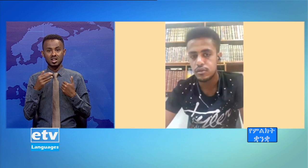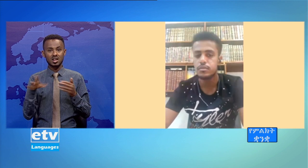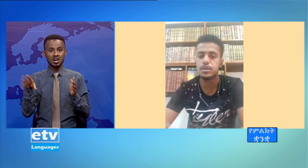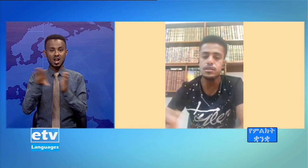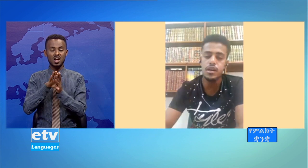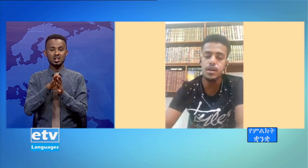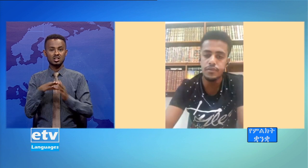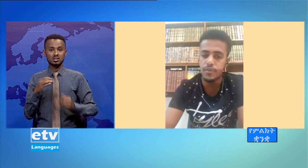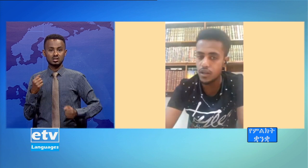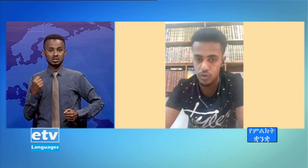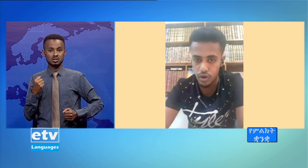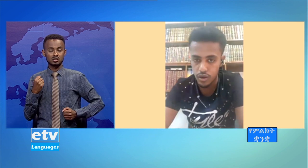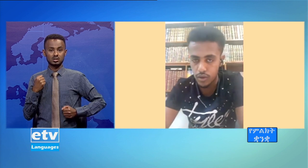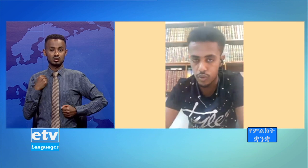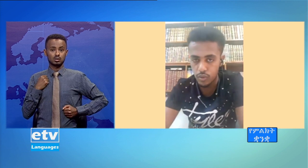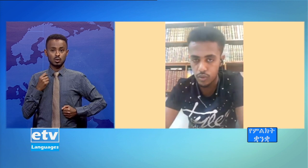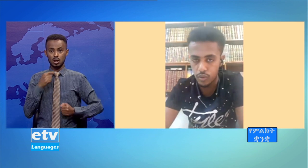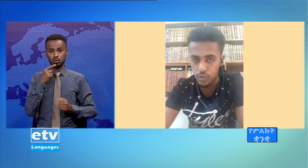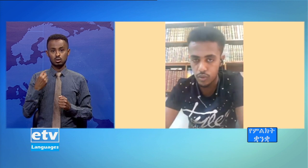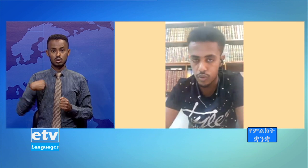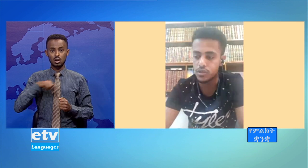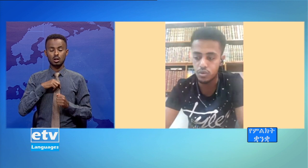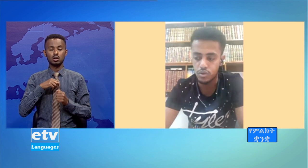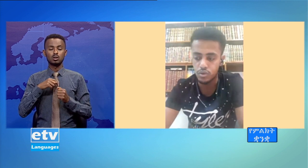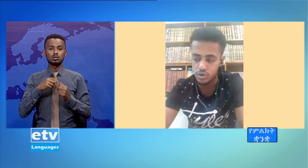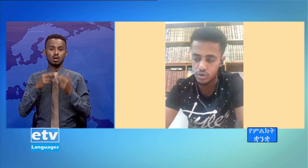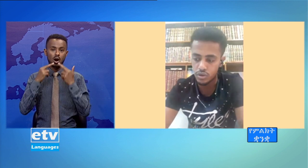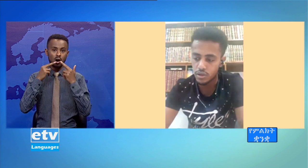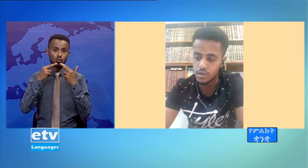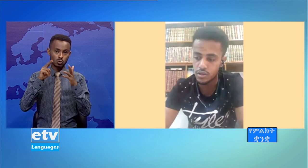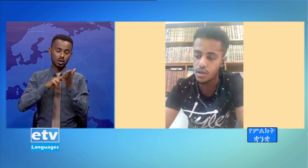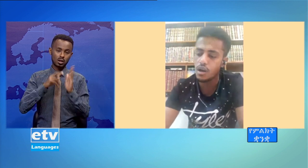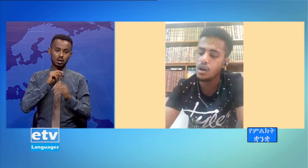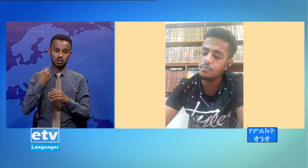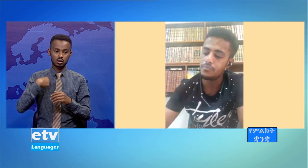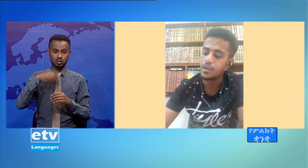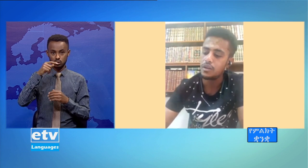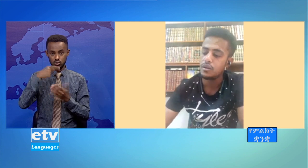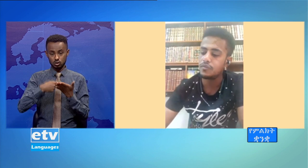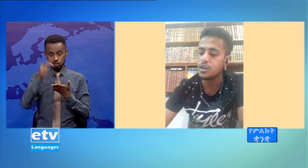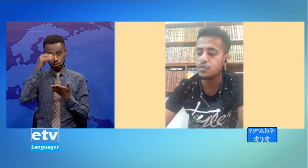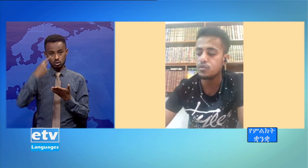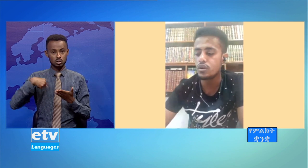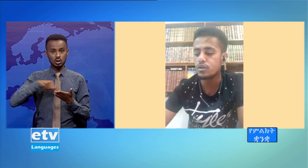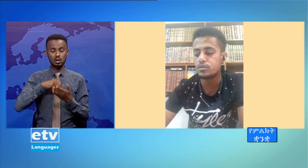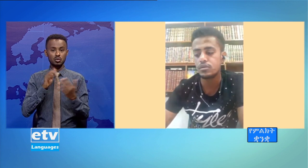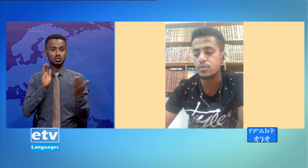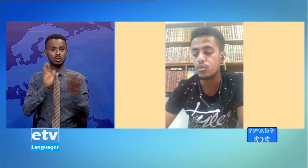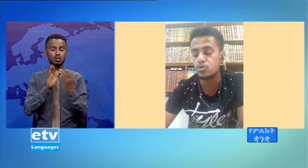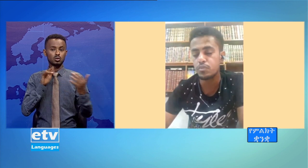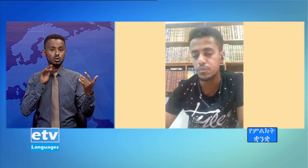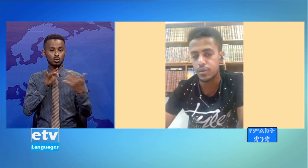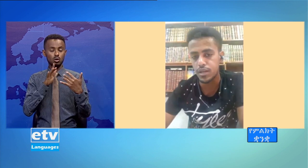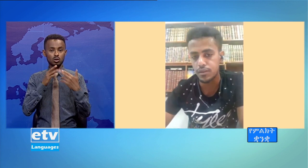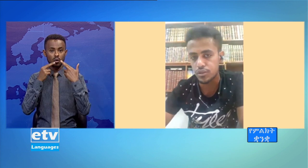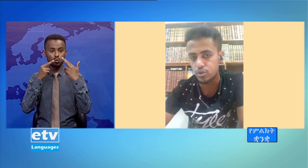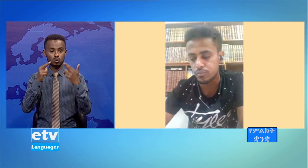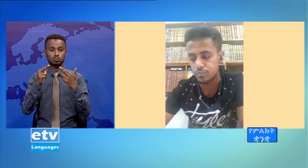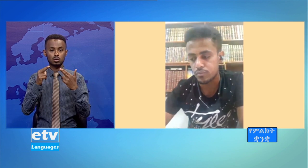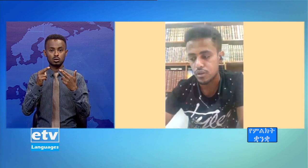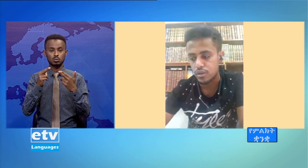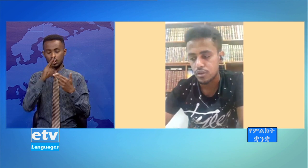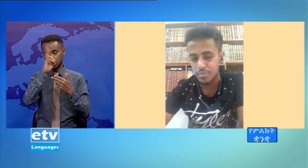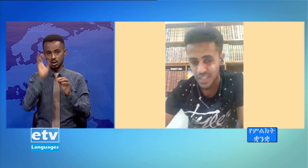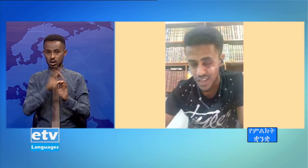ምክንያት በእርግጠኛ ላይ ፊት ለፊት ጦርነት ያውጃሉ ማለት አይደለም። እነዚህ ሰዎች እኛ ጋር ፊት ለፊት ጦርነት የሚያውጁበት ምክንያት